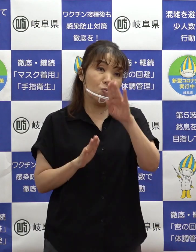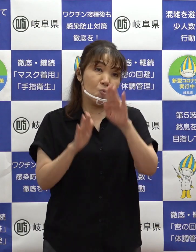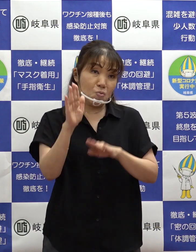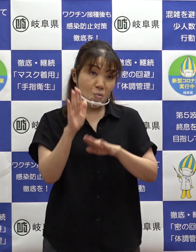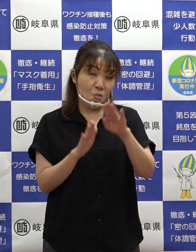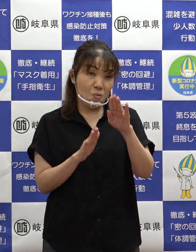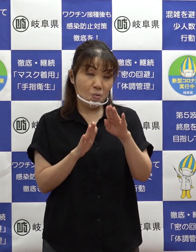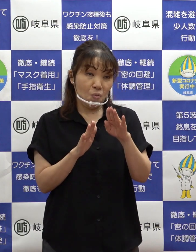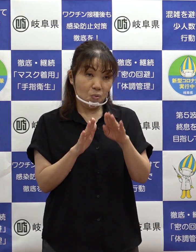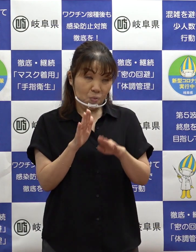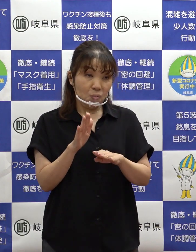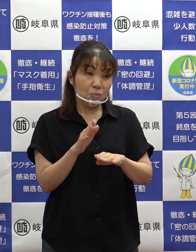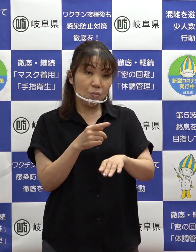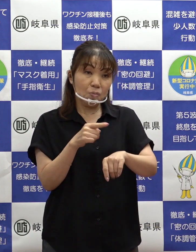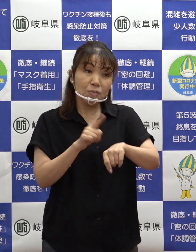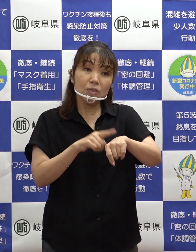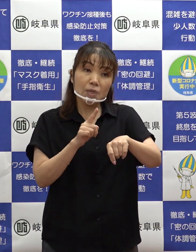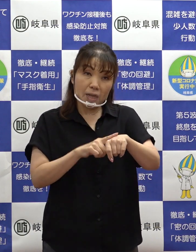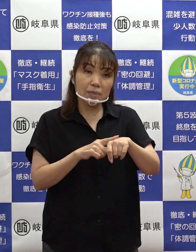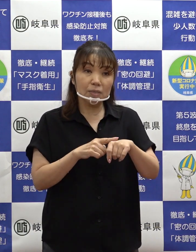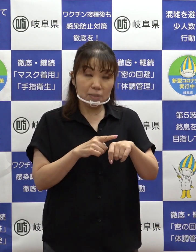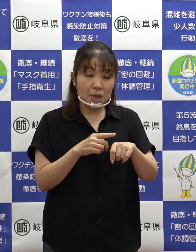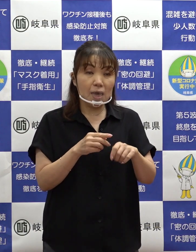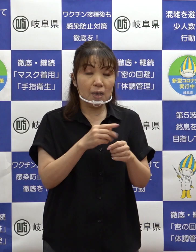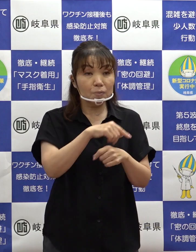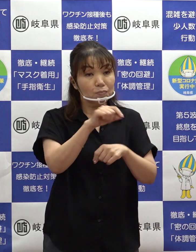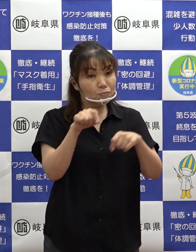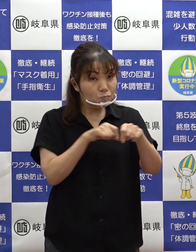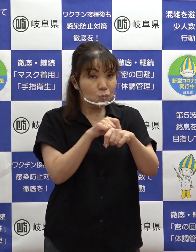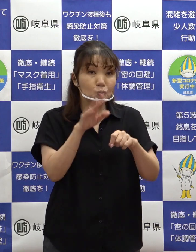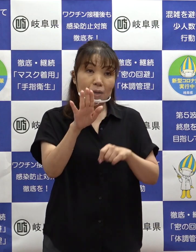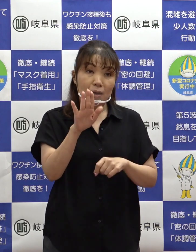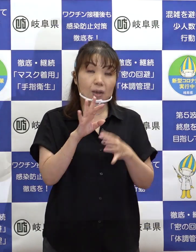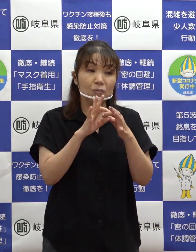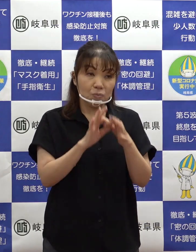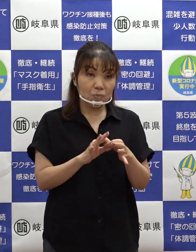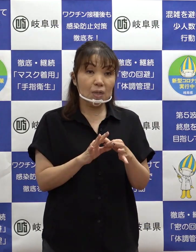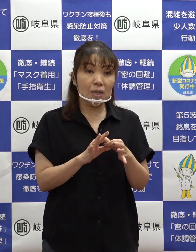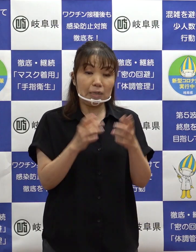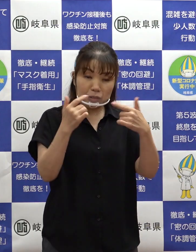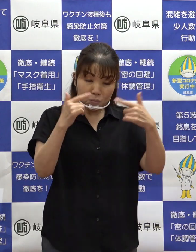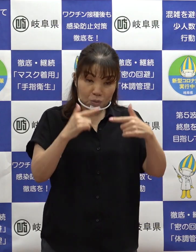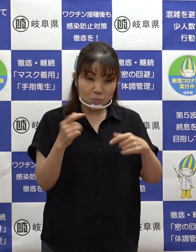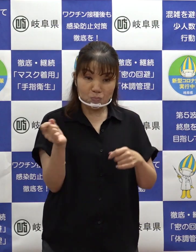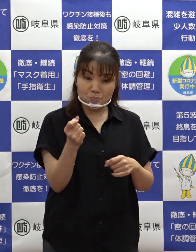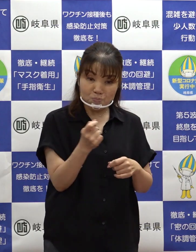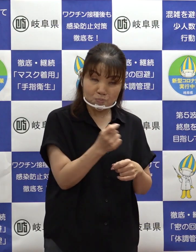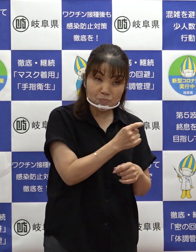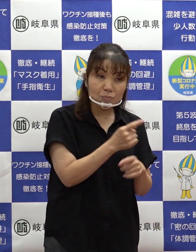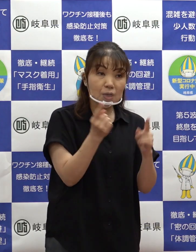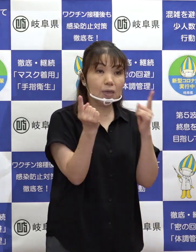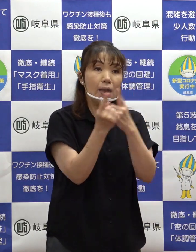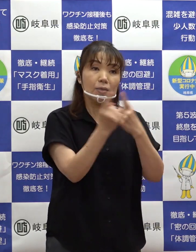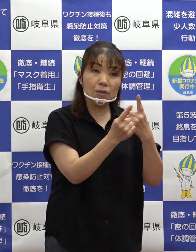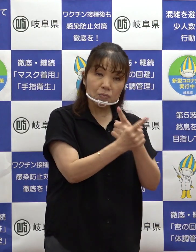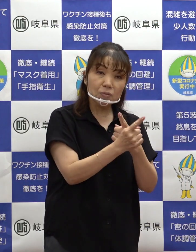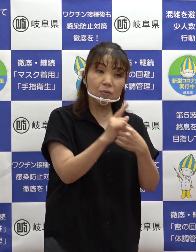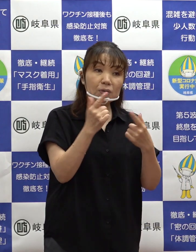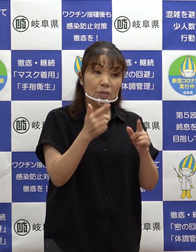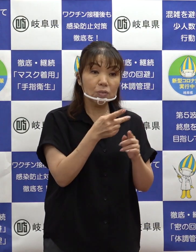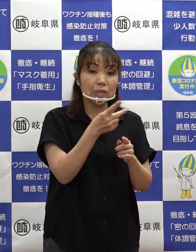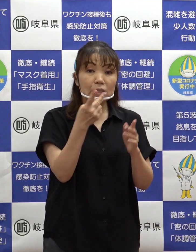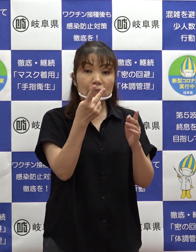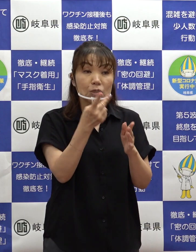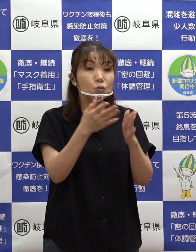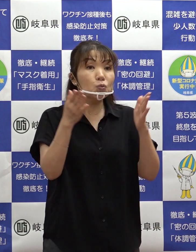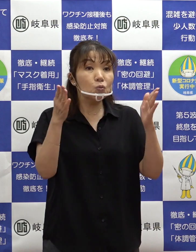するようなタイムラグももともとあるわけですから、時々刻々というようなその短期間ではありませんので、まあ、2週間というの